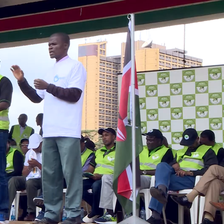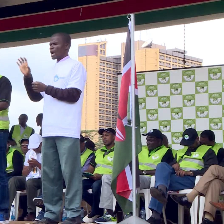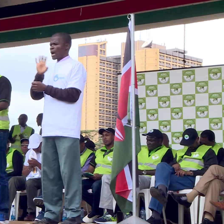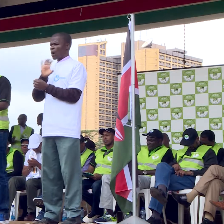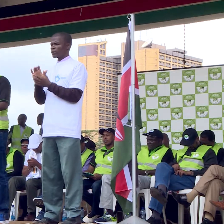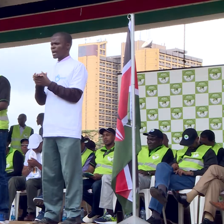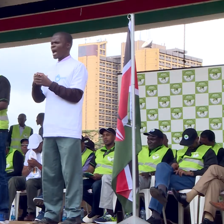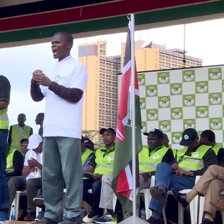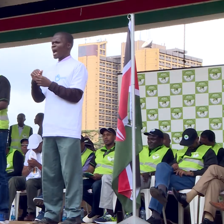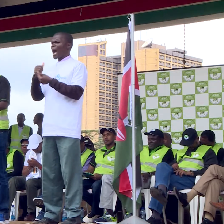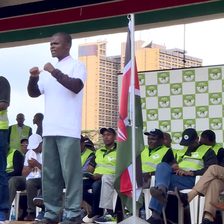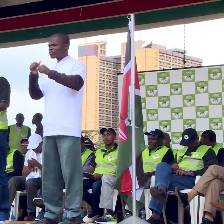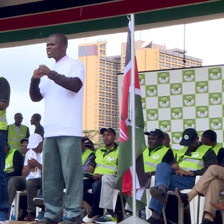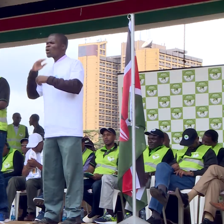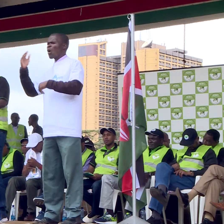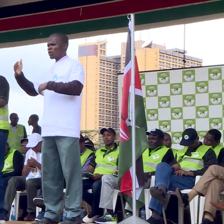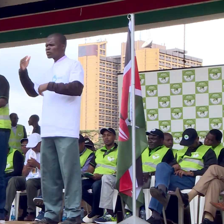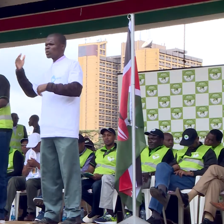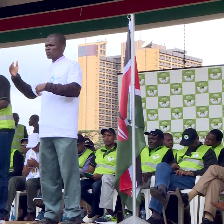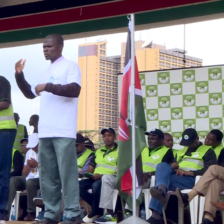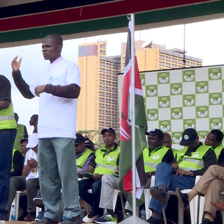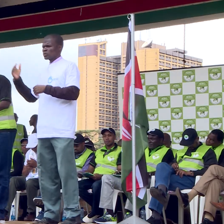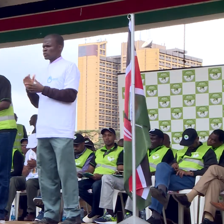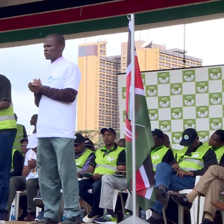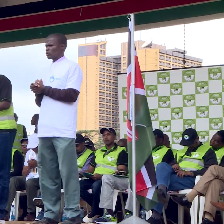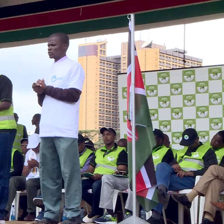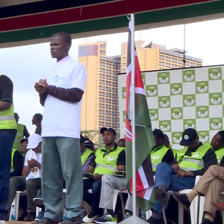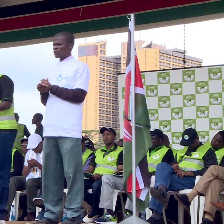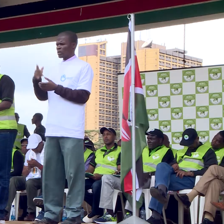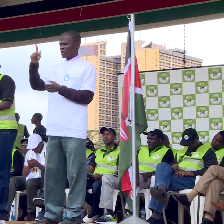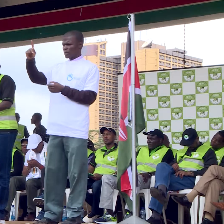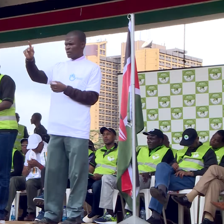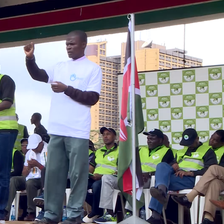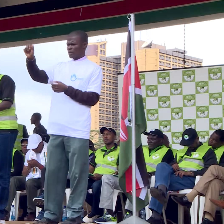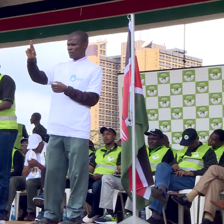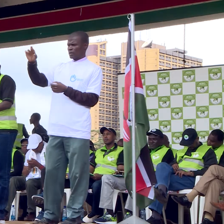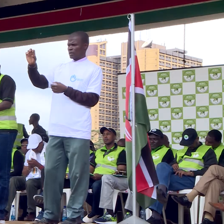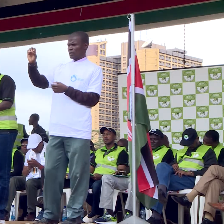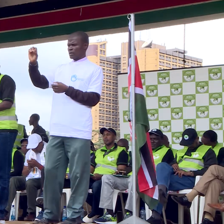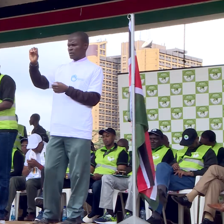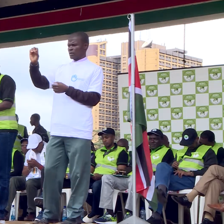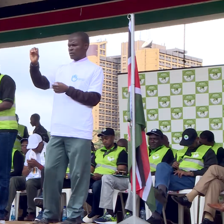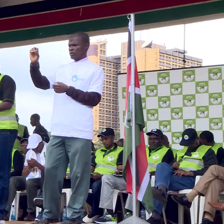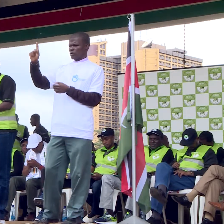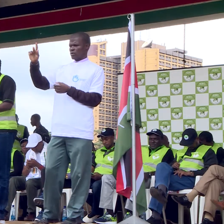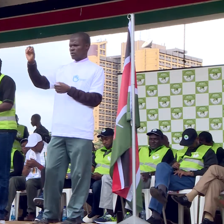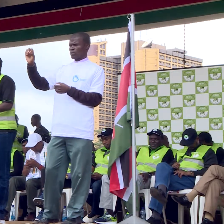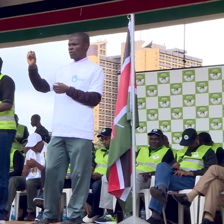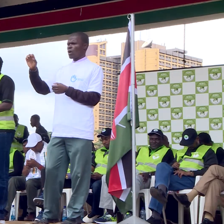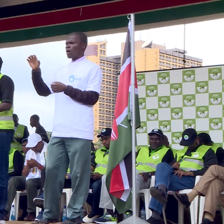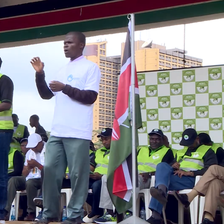activities kila siku. Tutakuwa Kariokoo Market kuanzia tutakapotoka